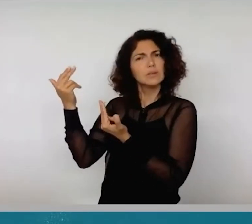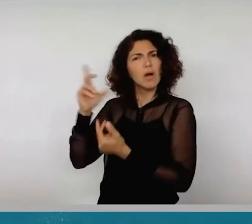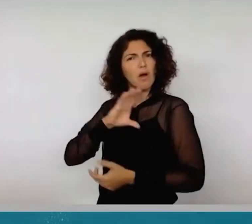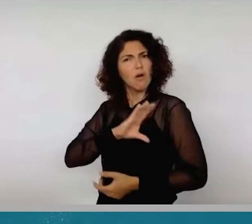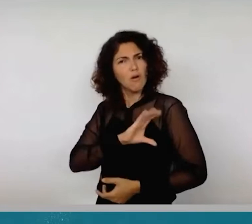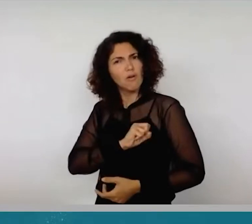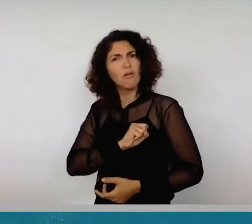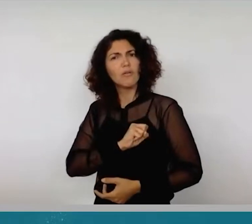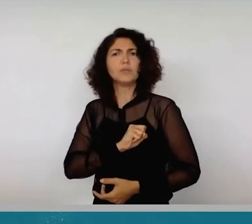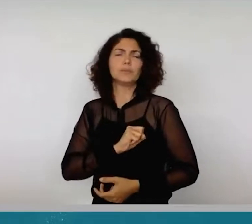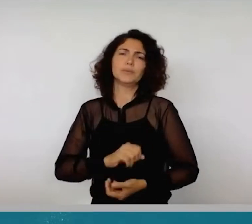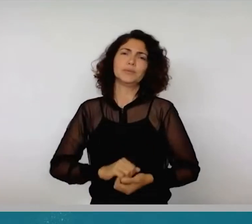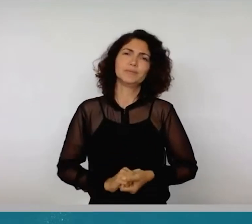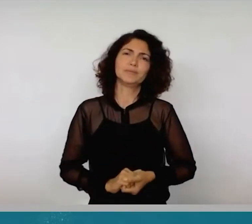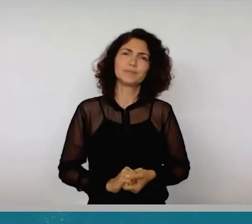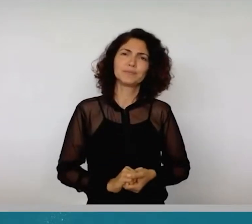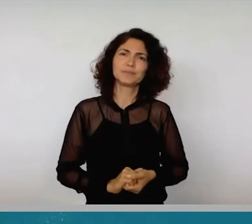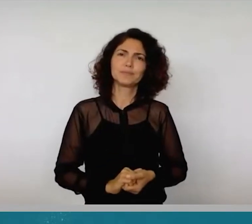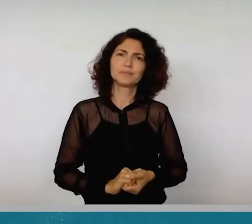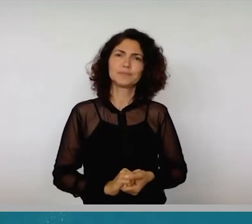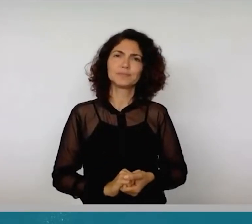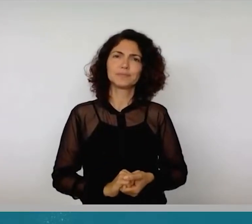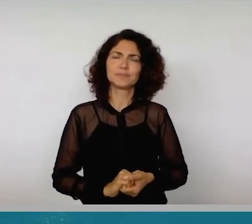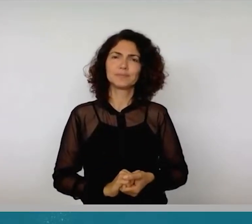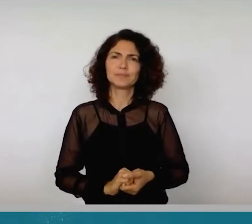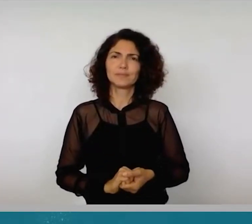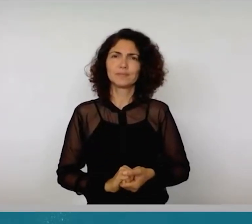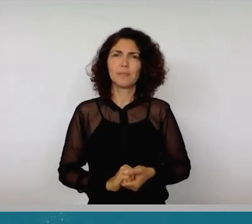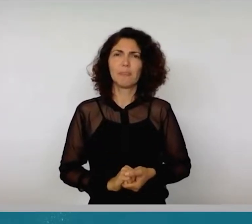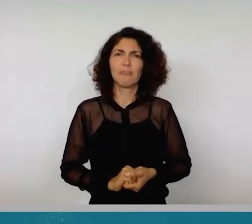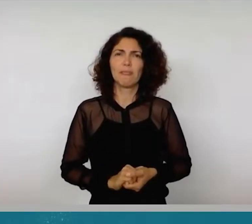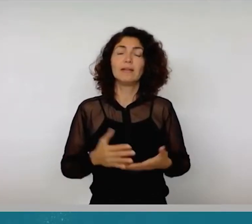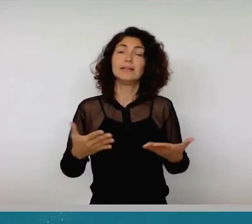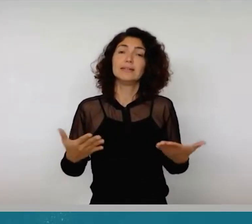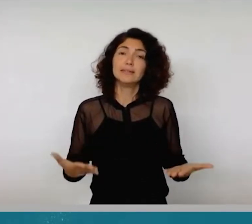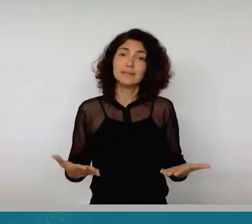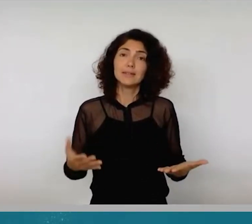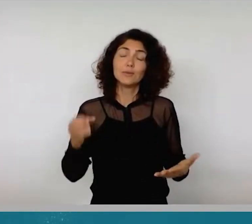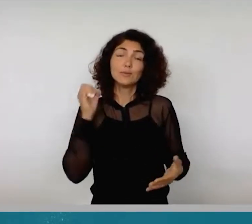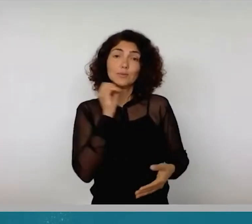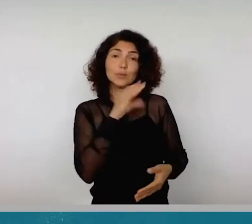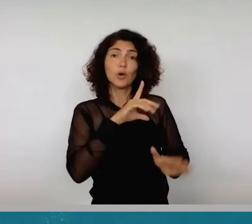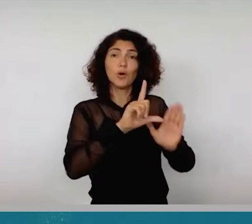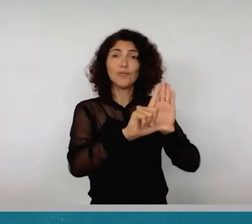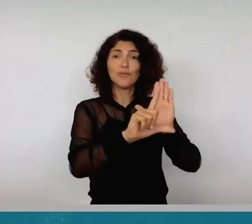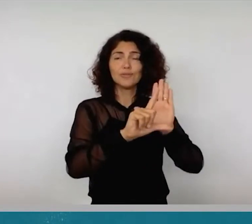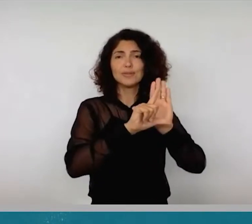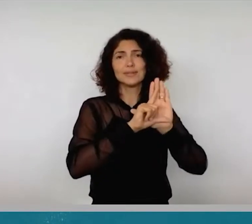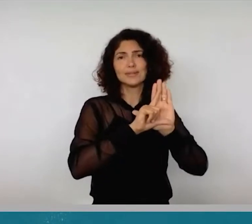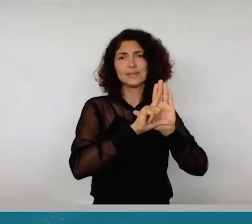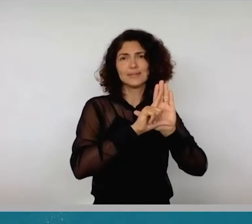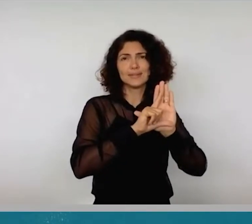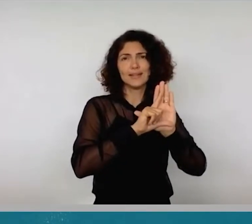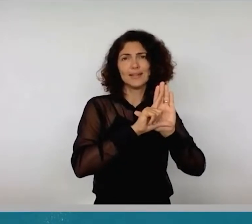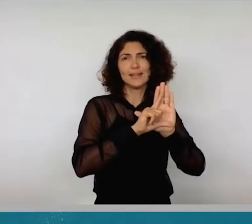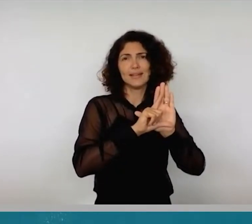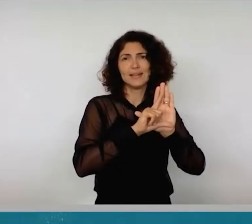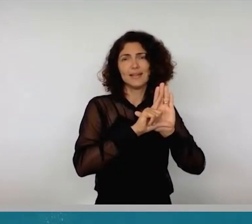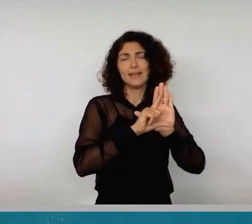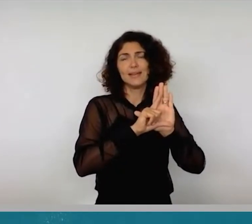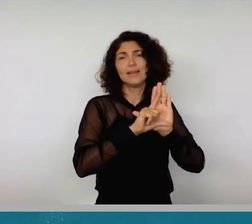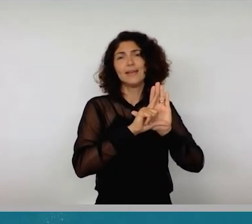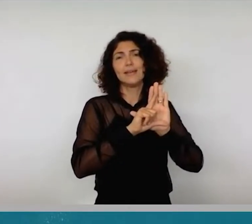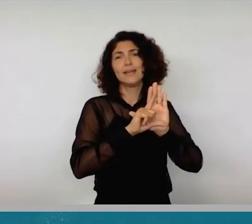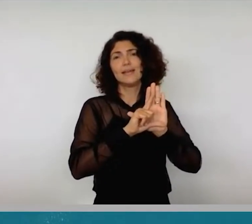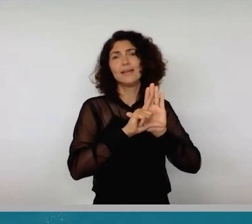essa exigência da nova lei é feita somente para aqueles que estão vivendo pela